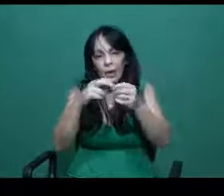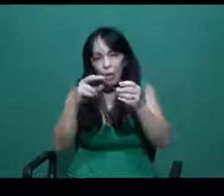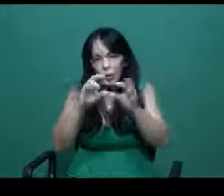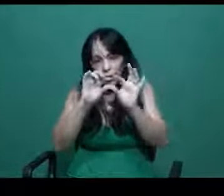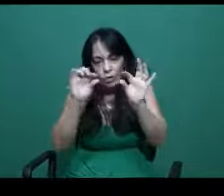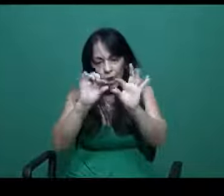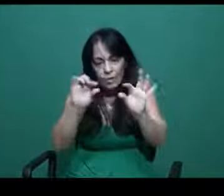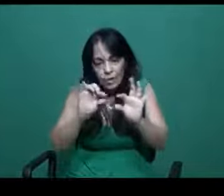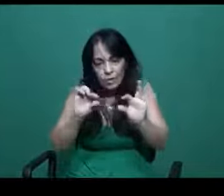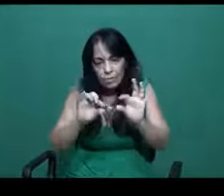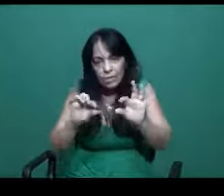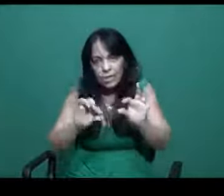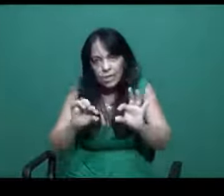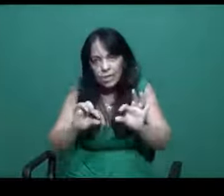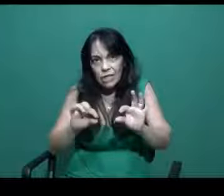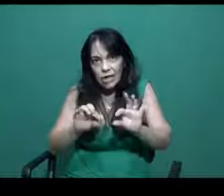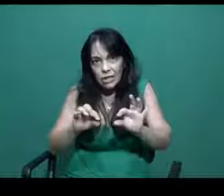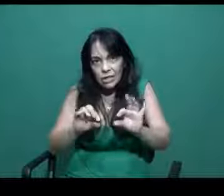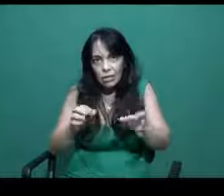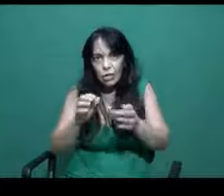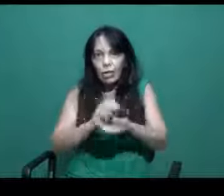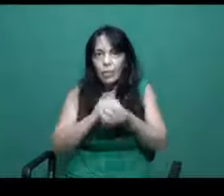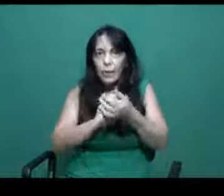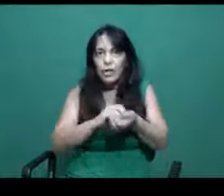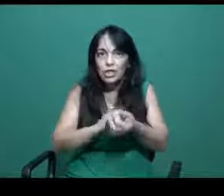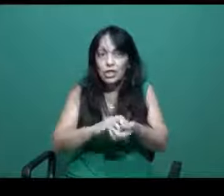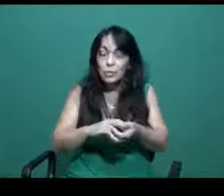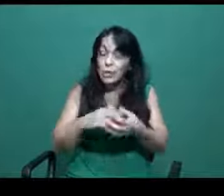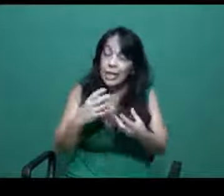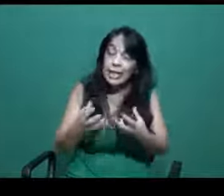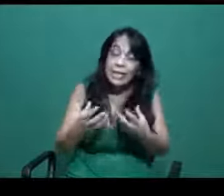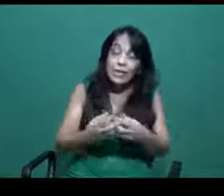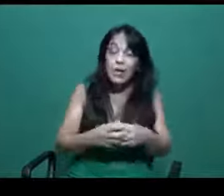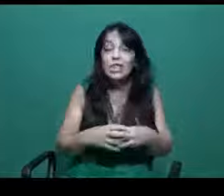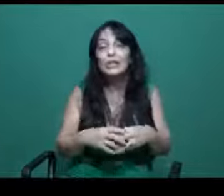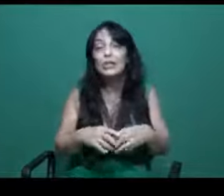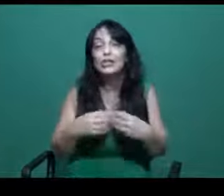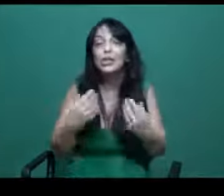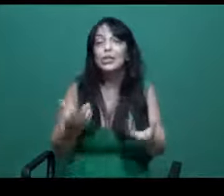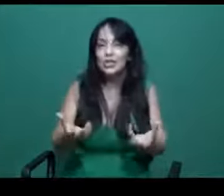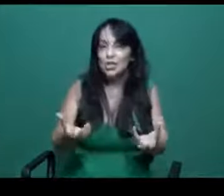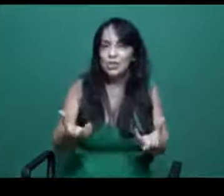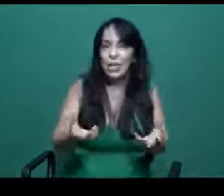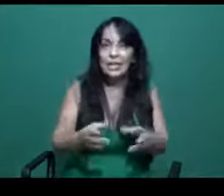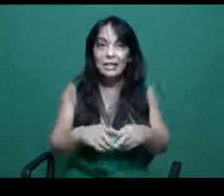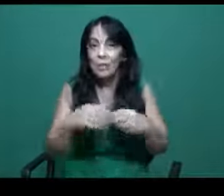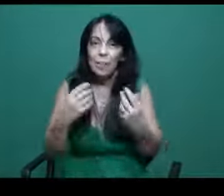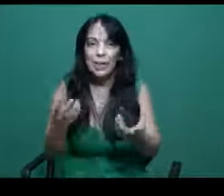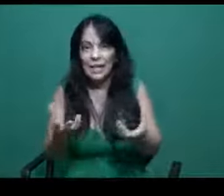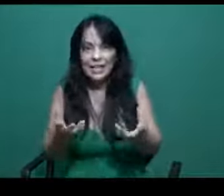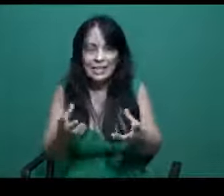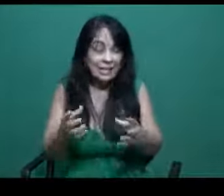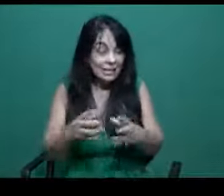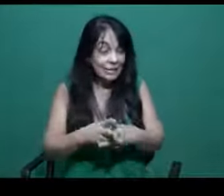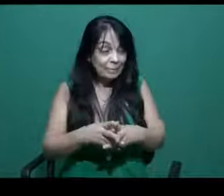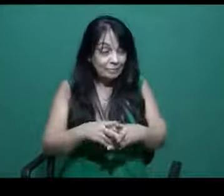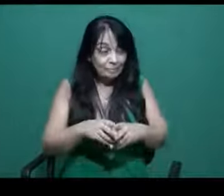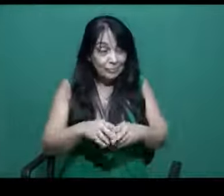separou os nomezinhos dos ingredientes, jogou num potinho, porque a criança gosta muito do lúdico, né, da surpresa.